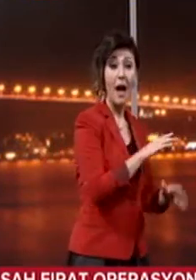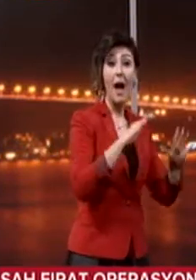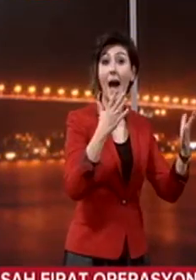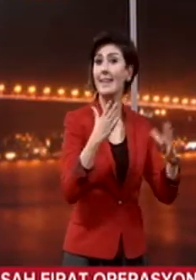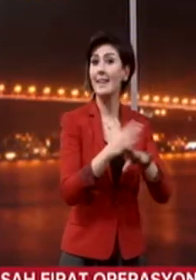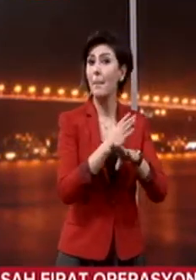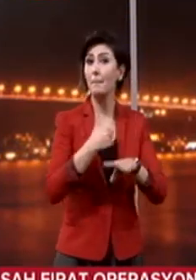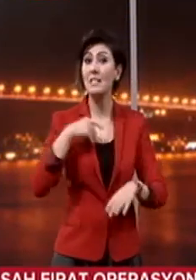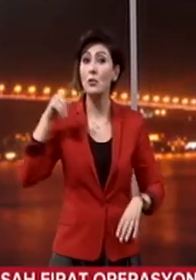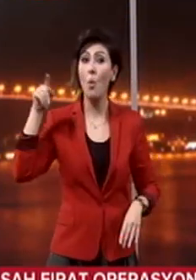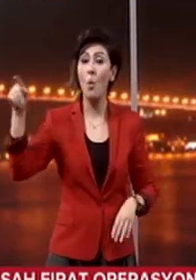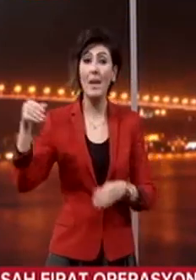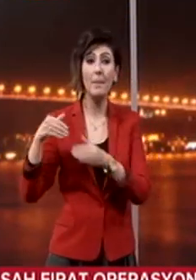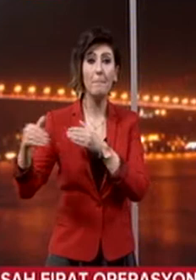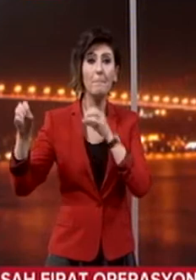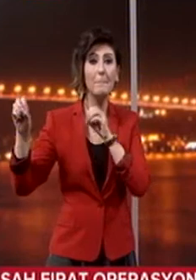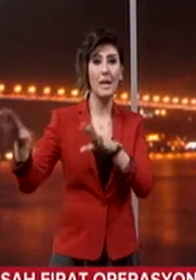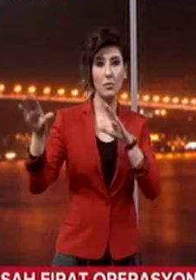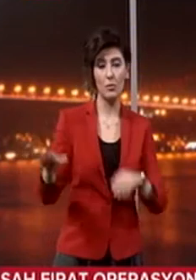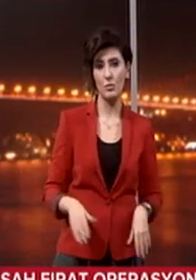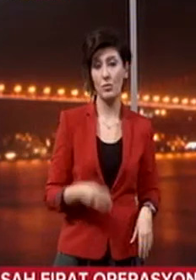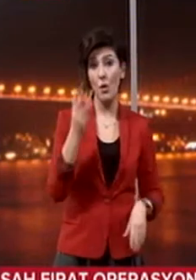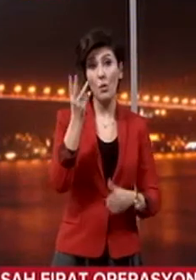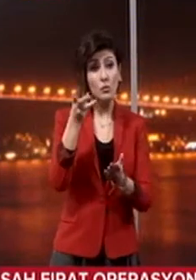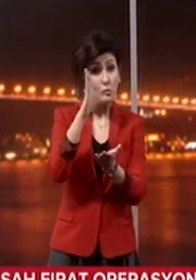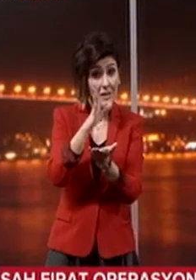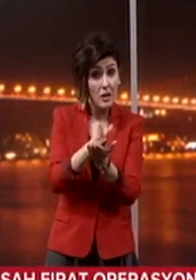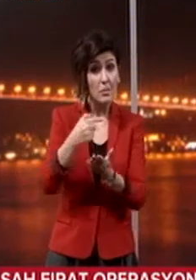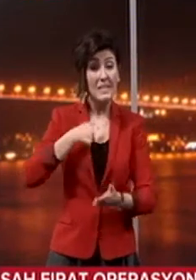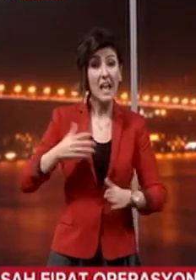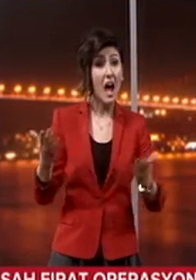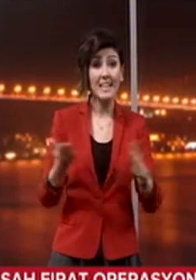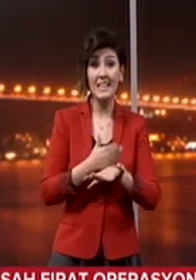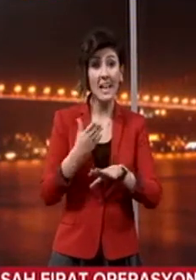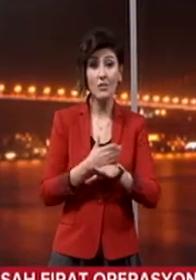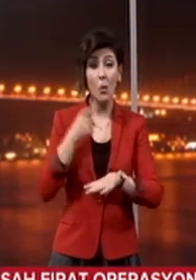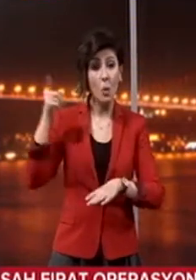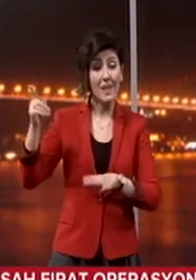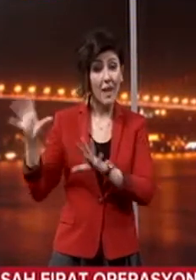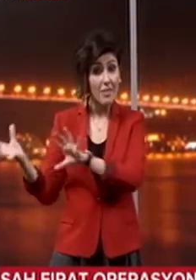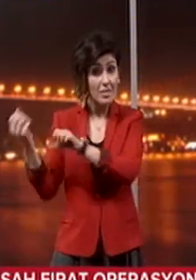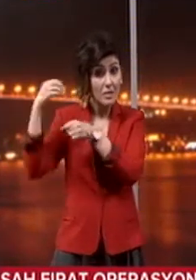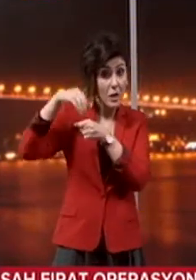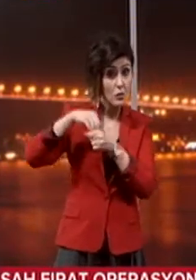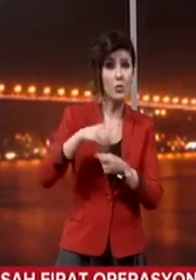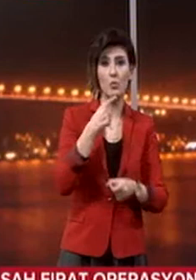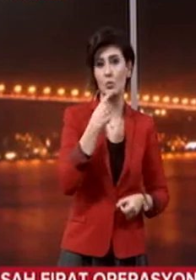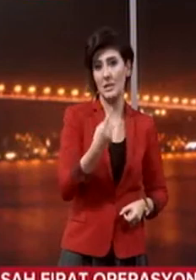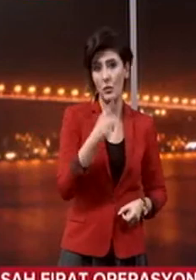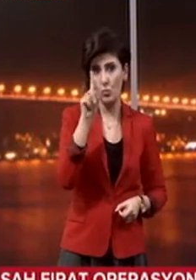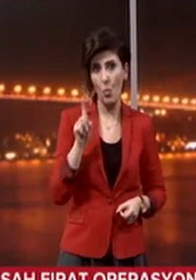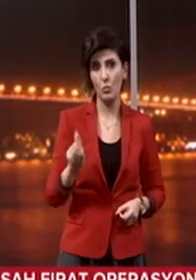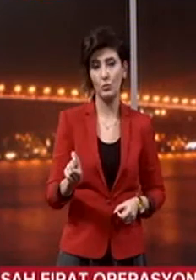hangi gerekçeyle biz orayı terk ediyoruz? Üç naaşı biz hangi gerekçeyle oradan taşıyoruz diye